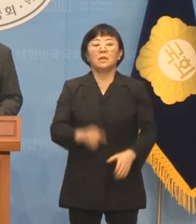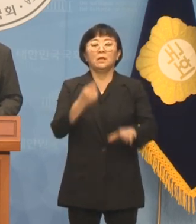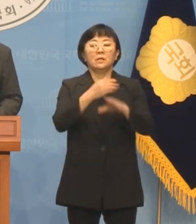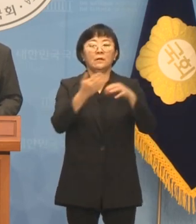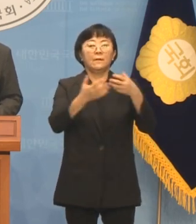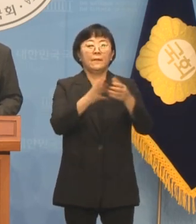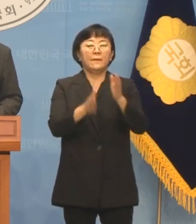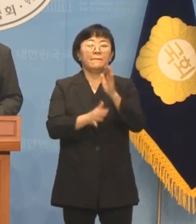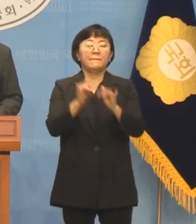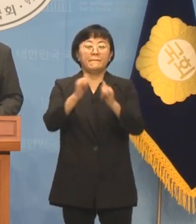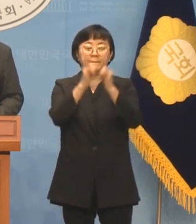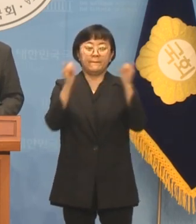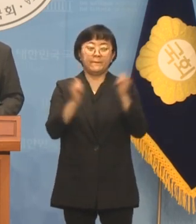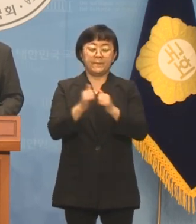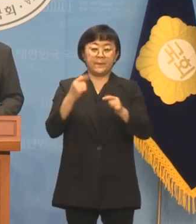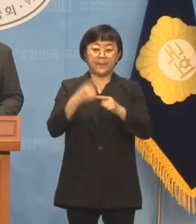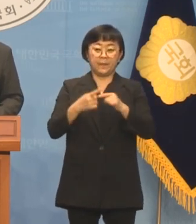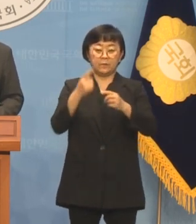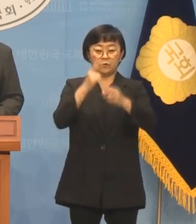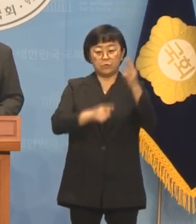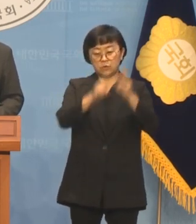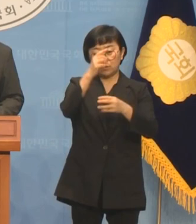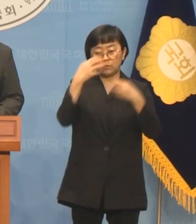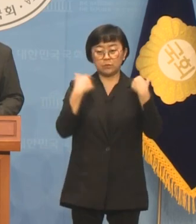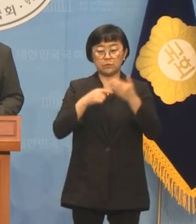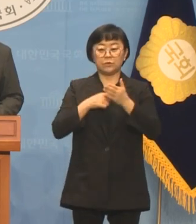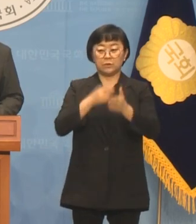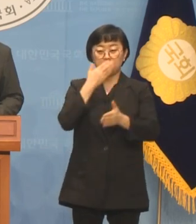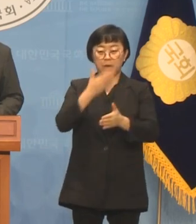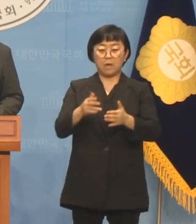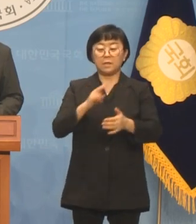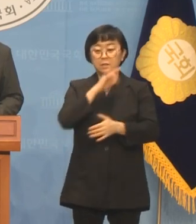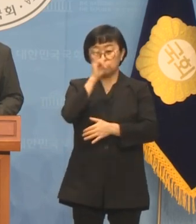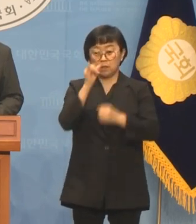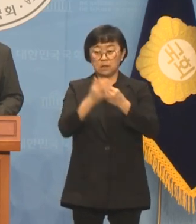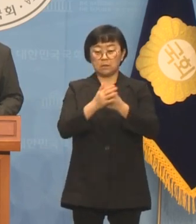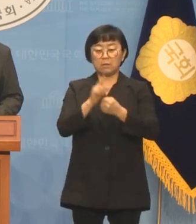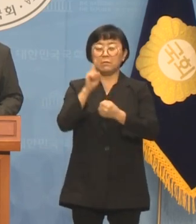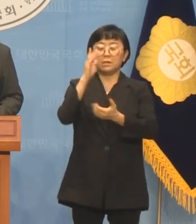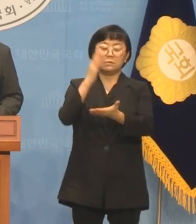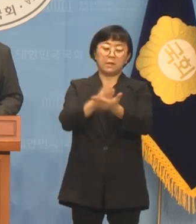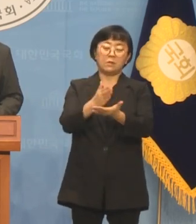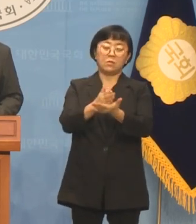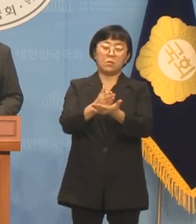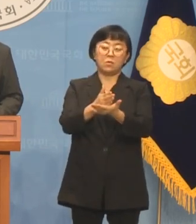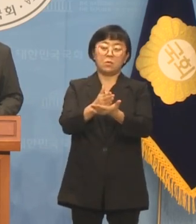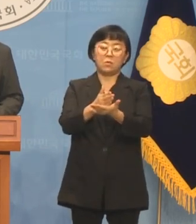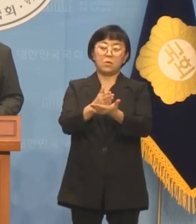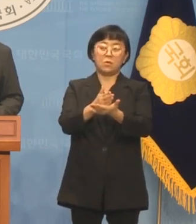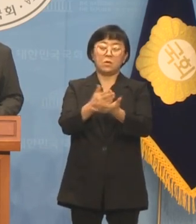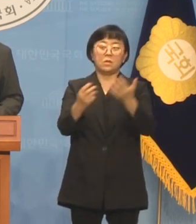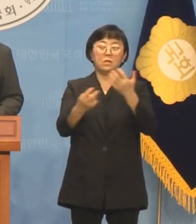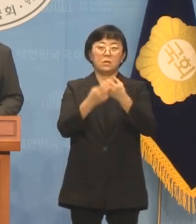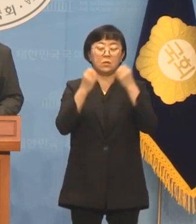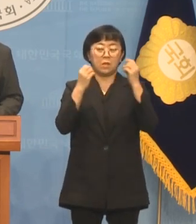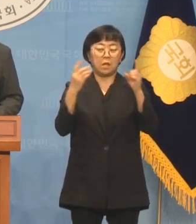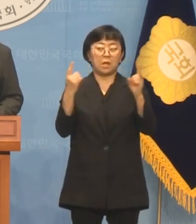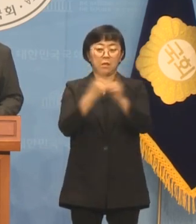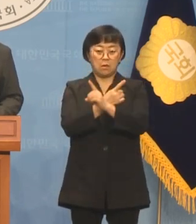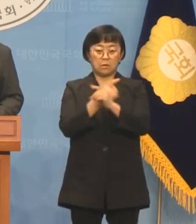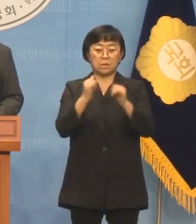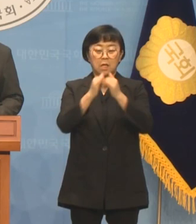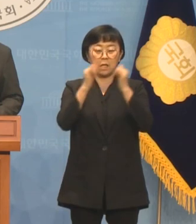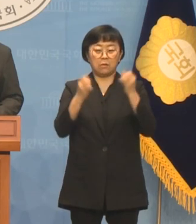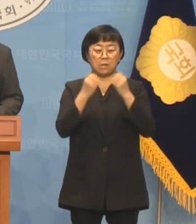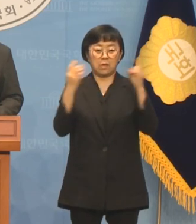더불어민주당이나 시민사회 역시 윤석열 정부가 추진한다고 의심의 눈초리로만 대하지 말고 의료개혁, 사회개혁을 향한